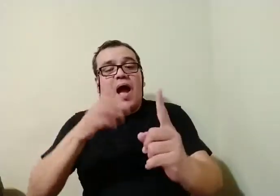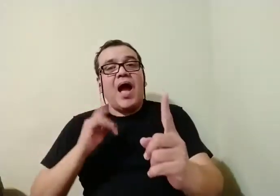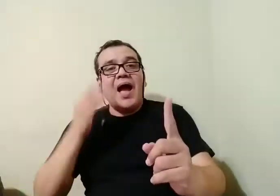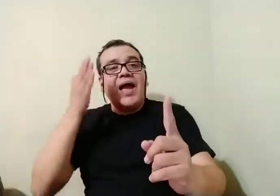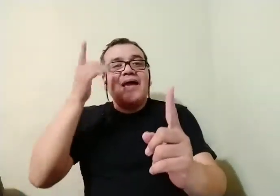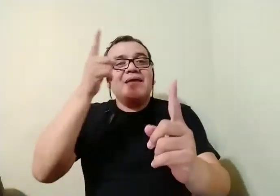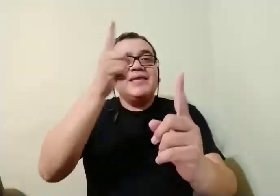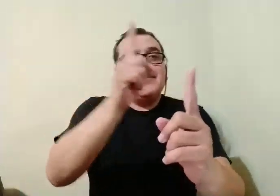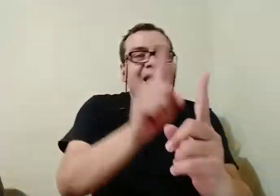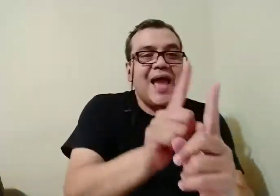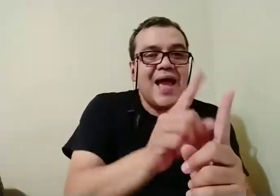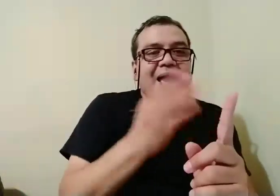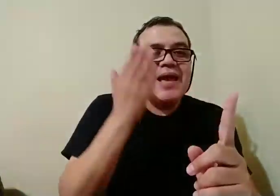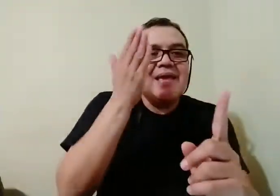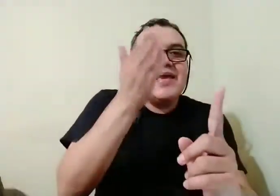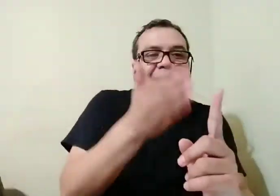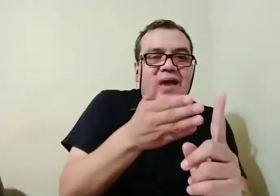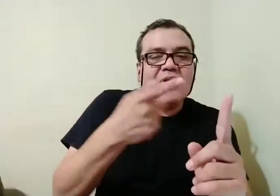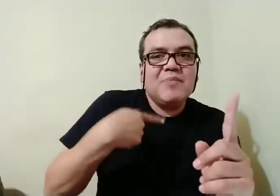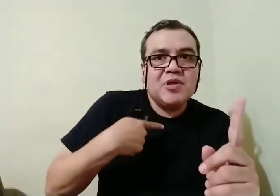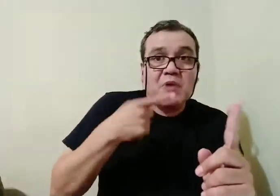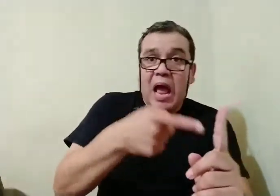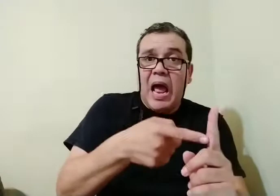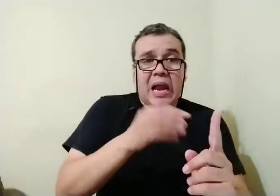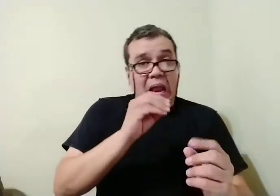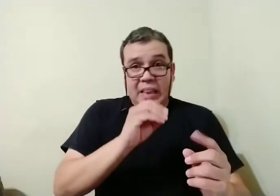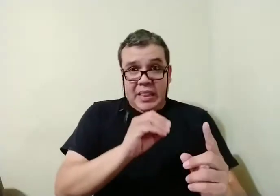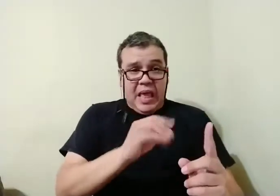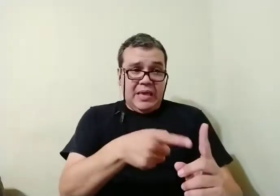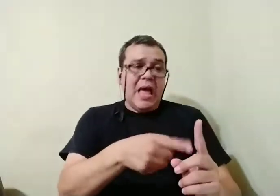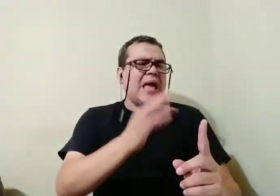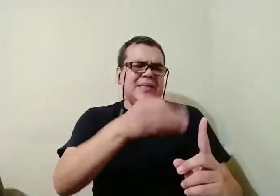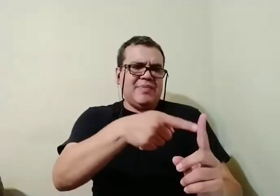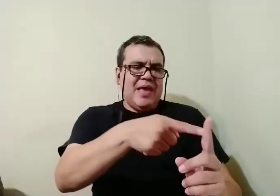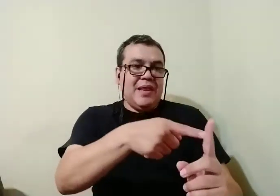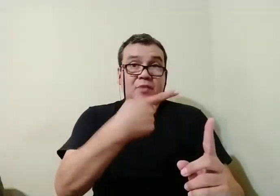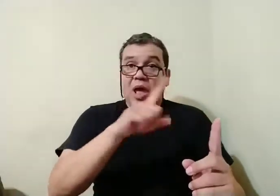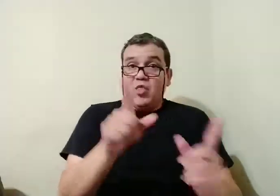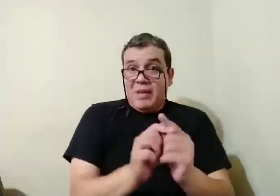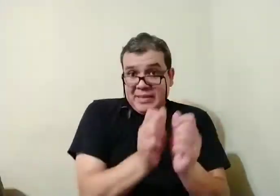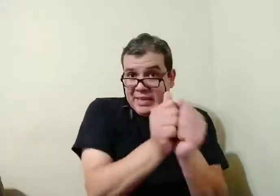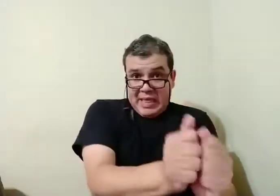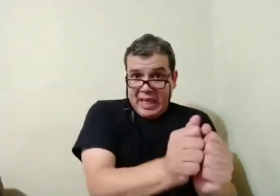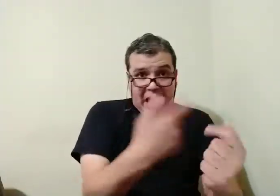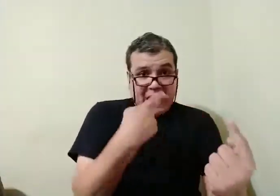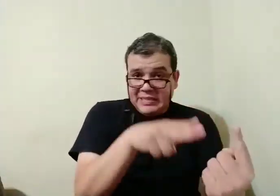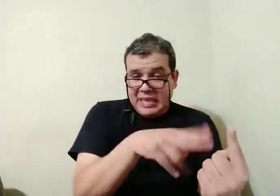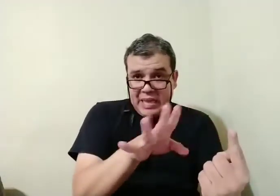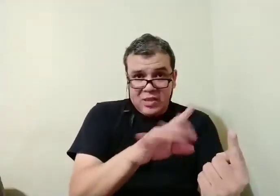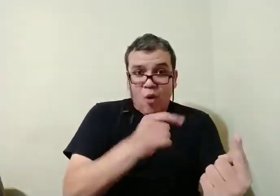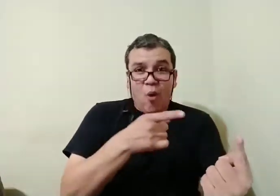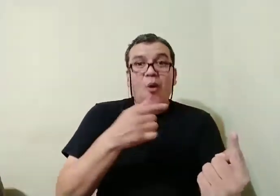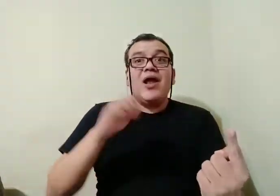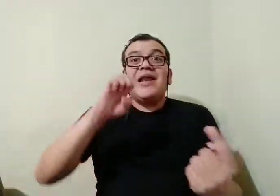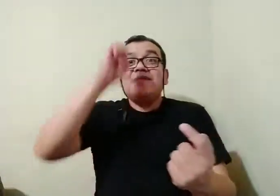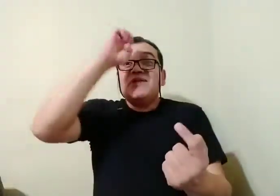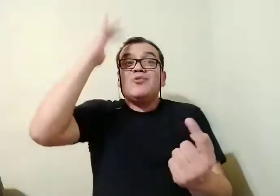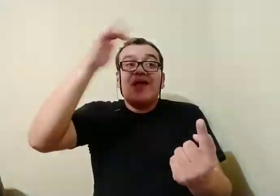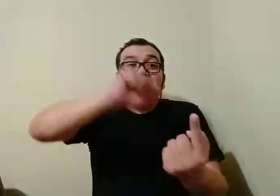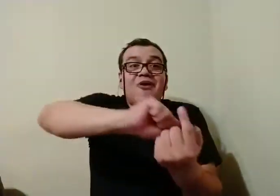las deja ahí. En su presencia son cambiadas, su vida se